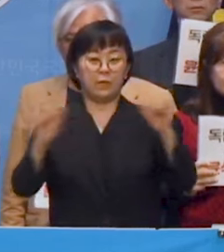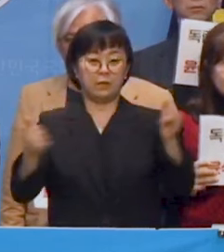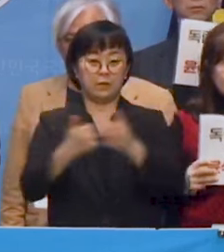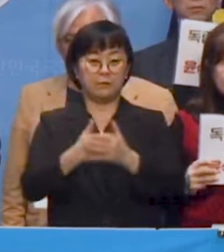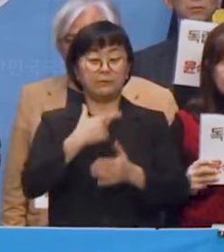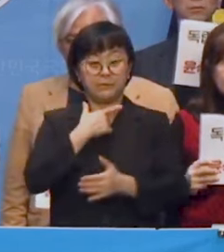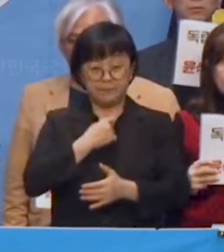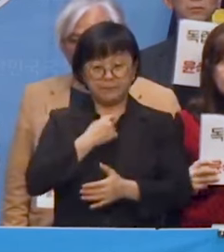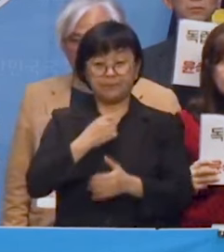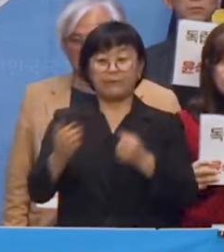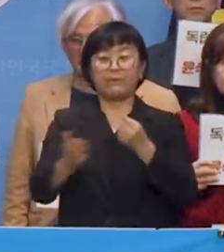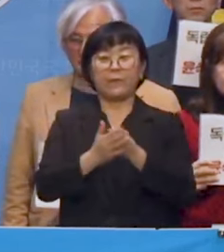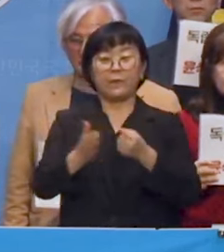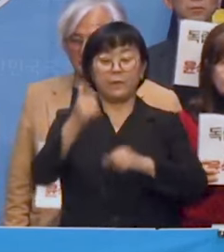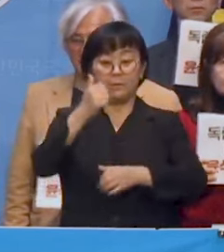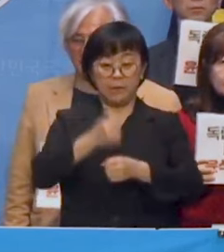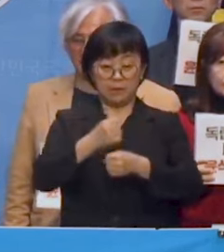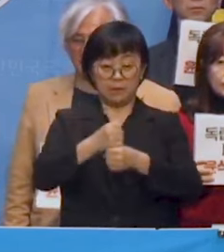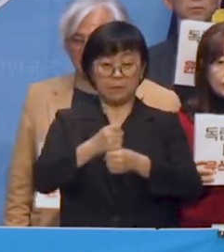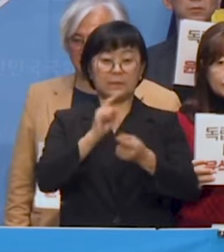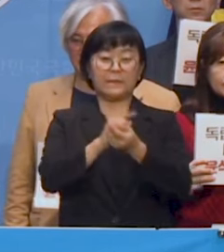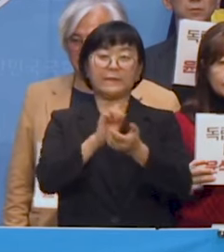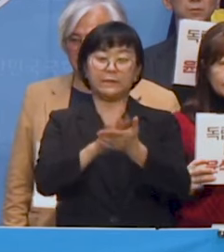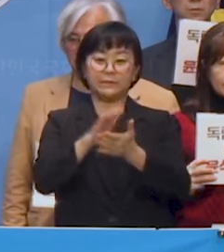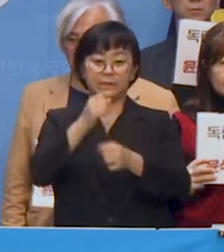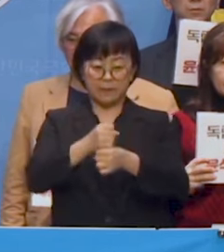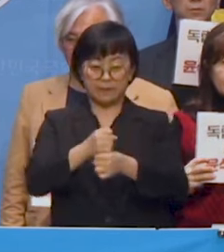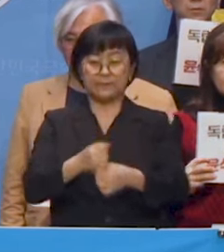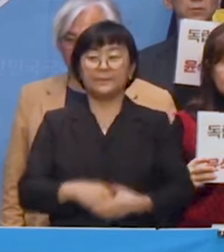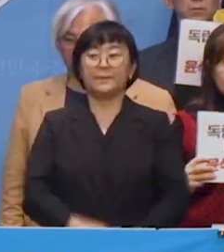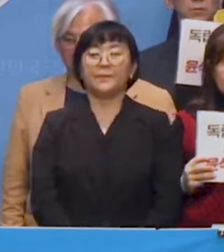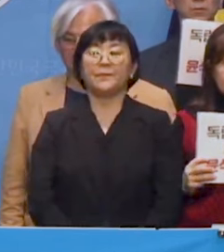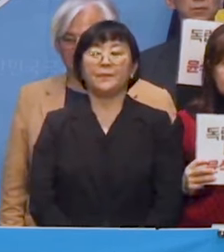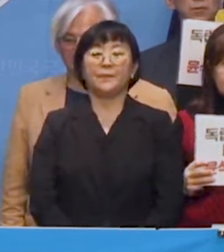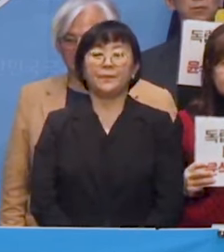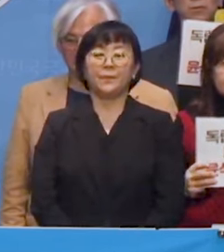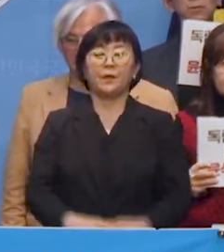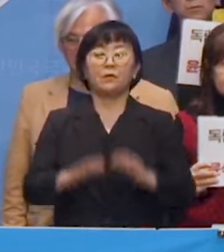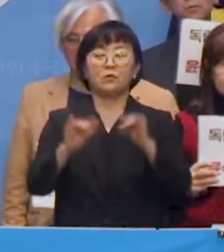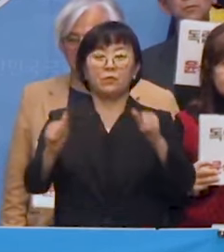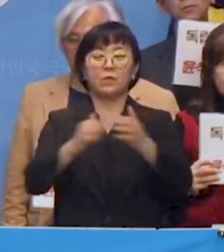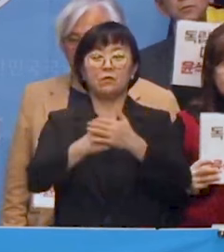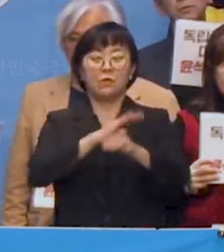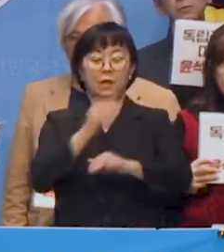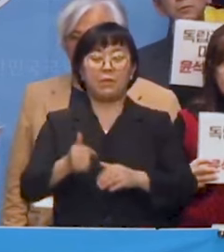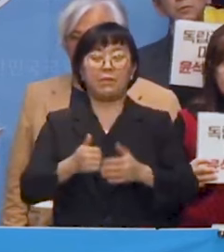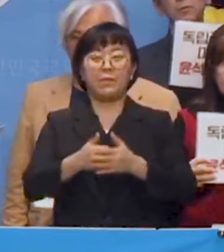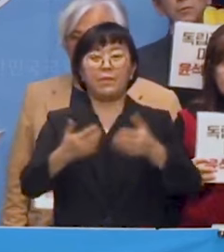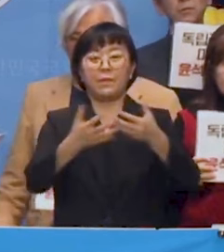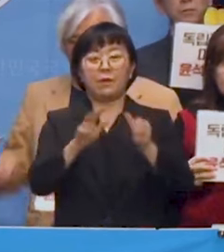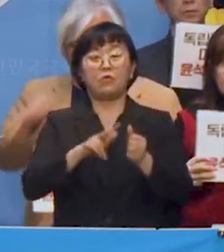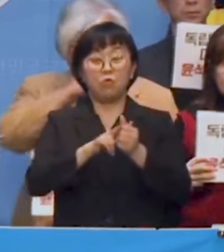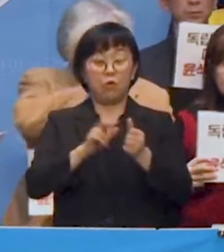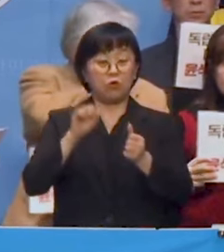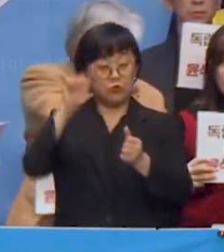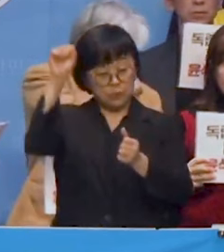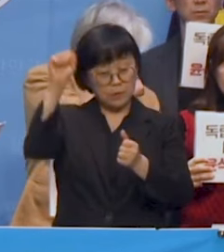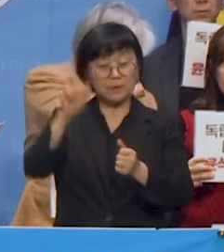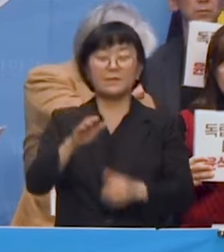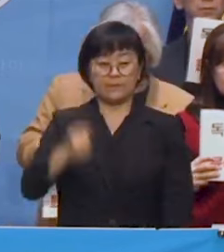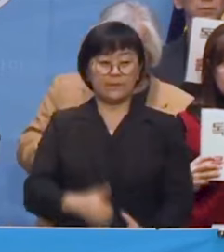빚어낸 당이고 촛불 국민들이 직접 만든 당입니다. 이런 국민주권당의 후보로 출마하게 돼서